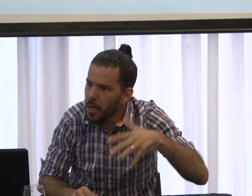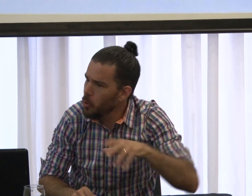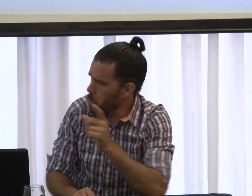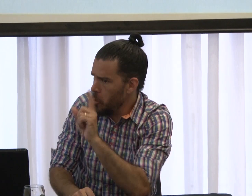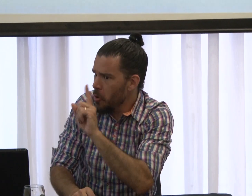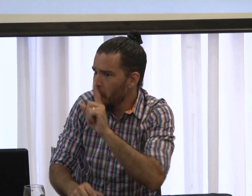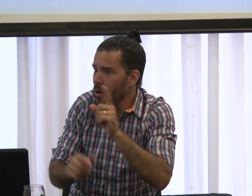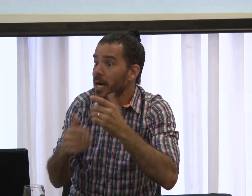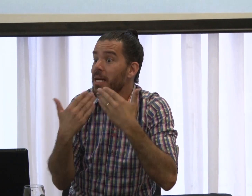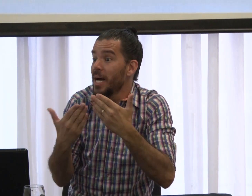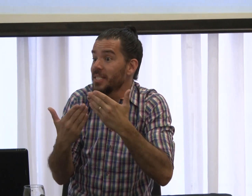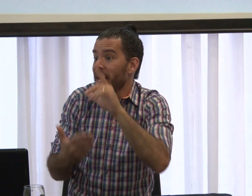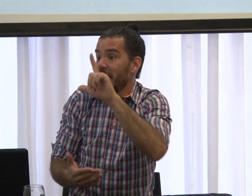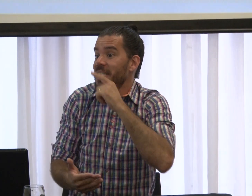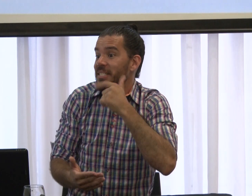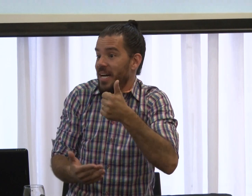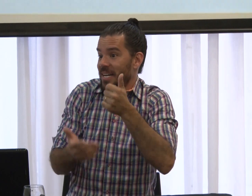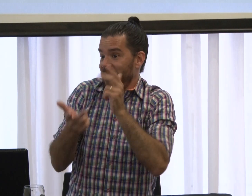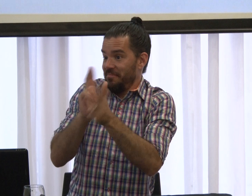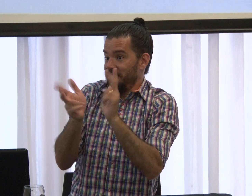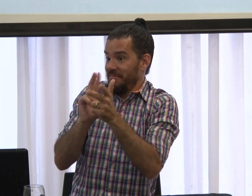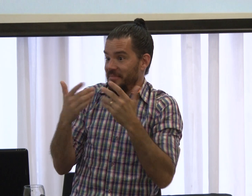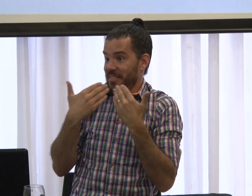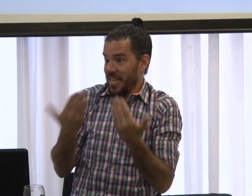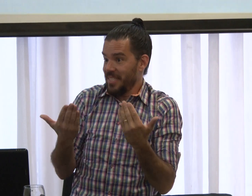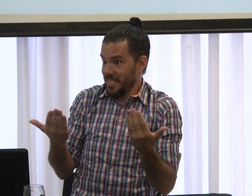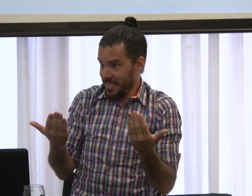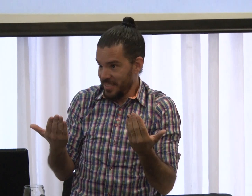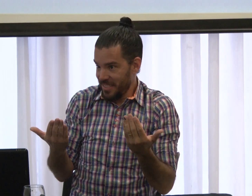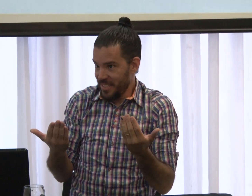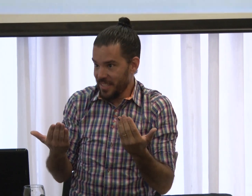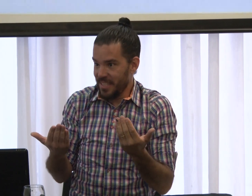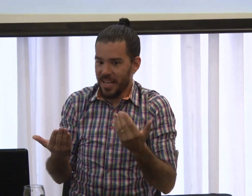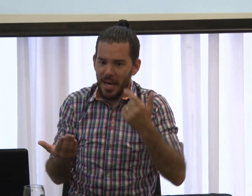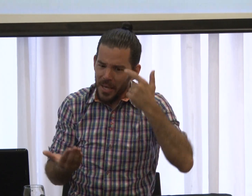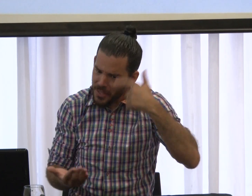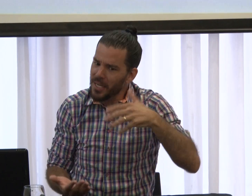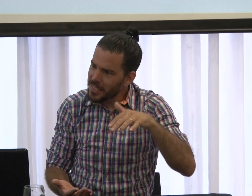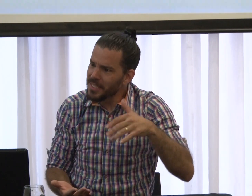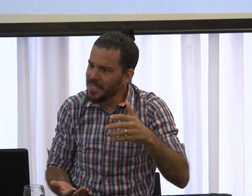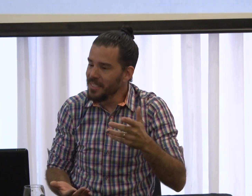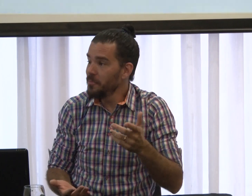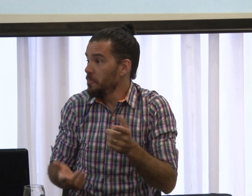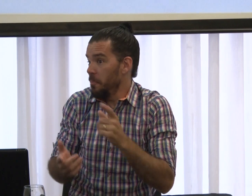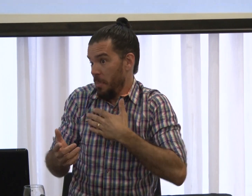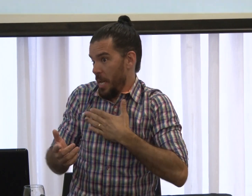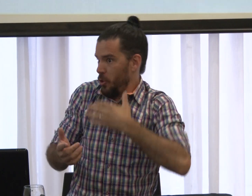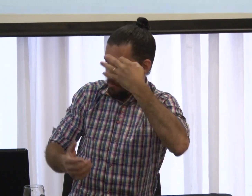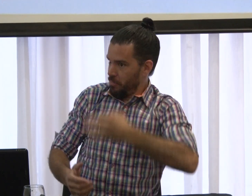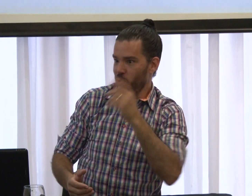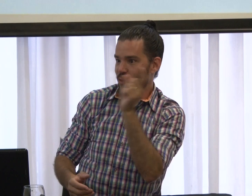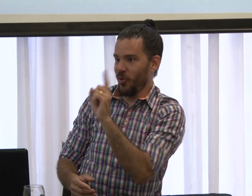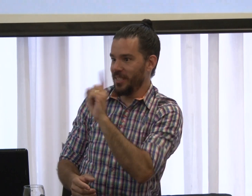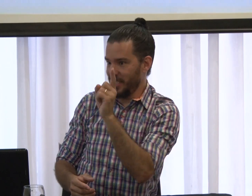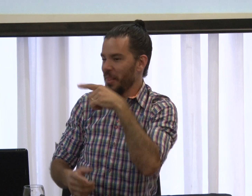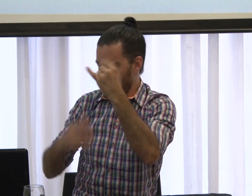de señas. Y no es que mis hijos son inteligentes y los muestro, es porque quiero mostrar el uso de la lengua de señas,